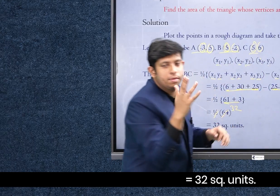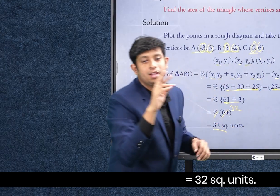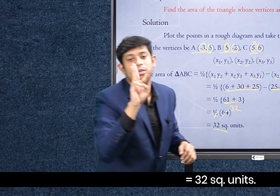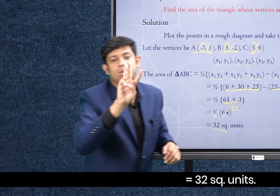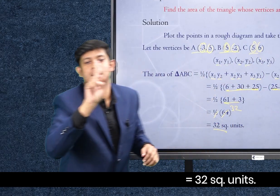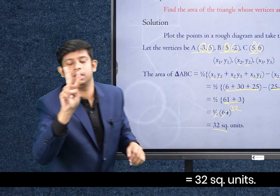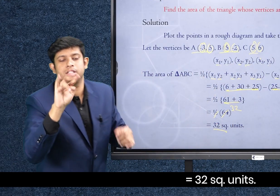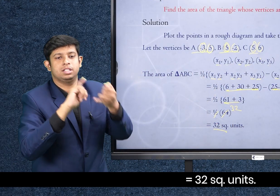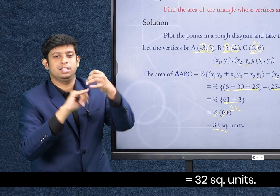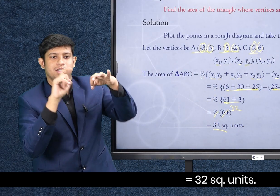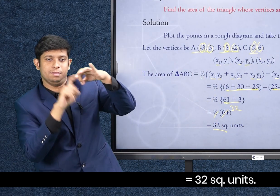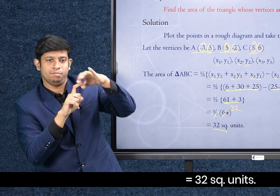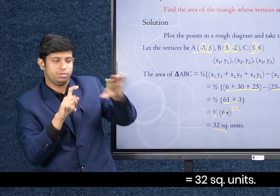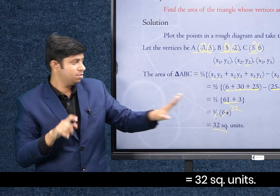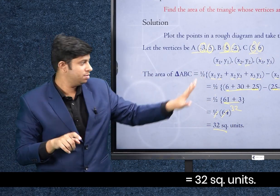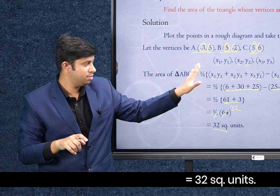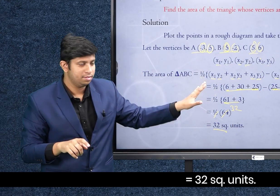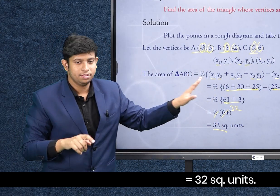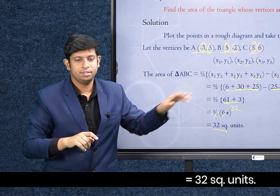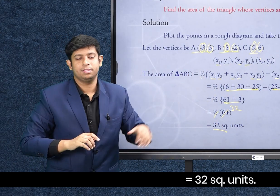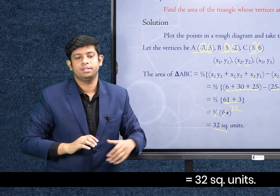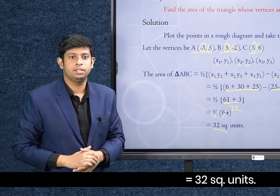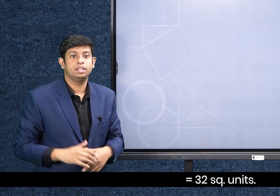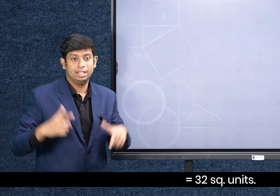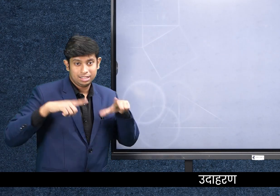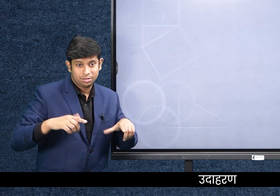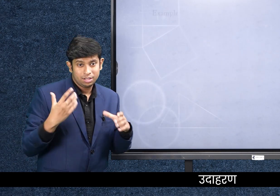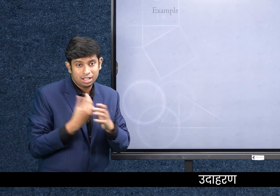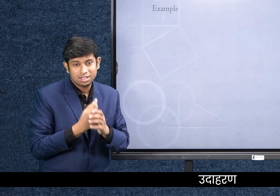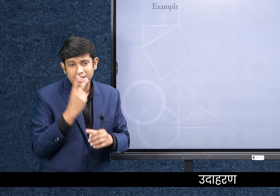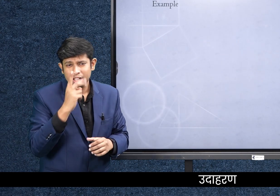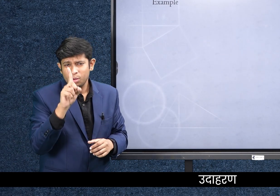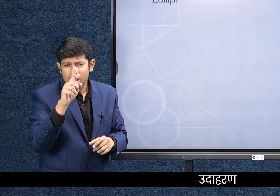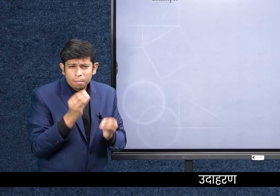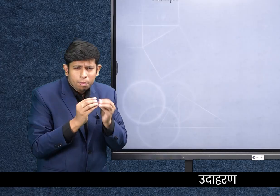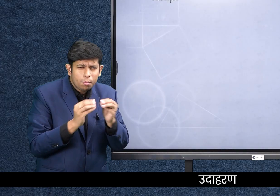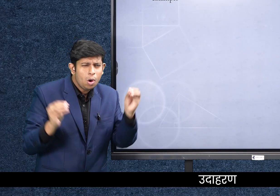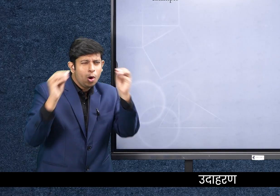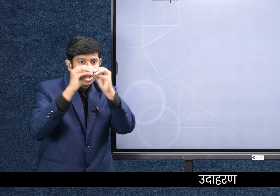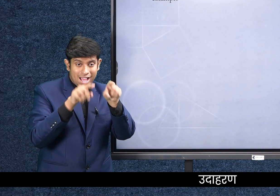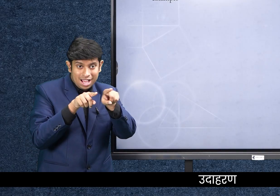उदाहरण,